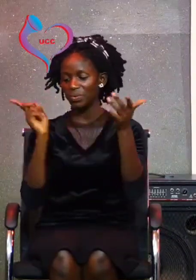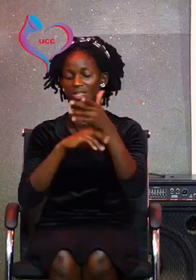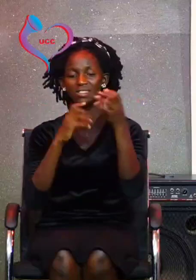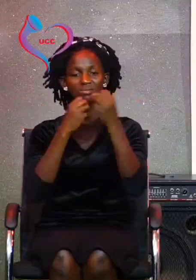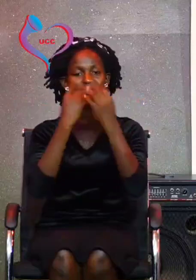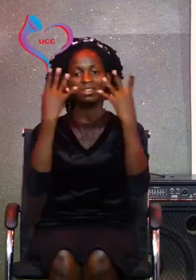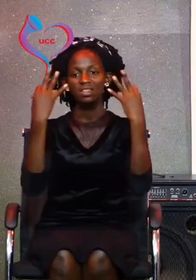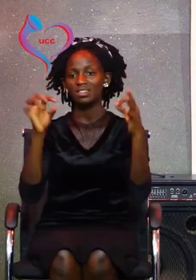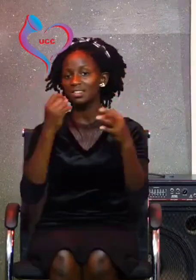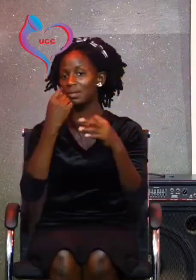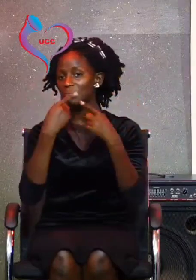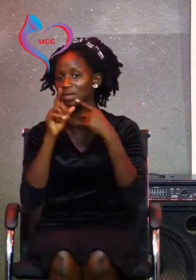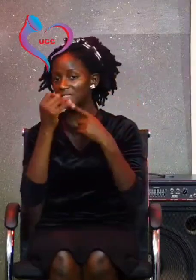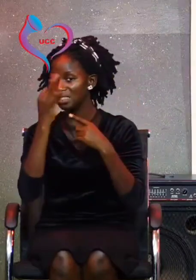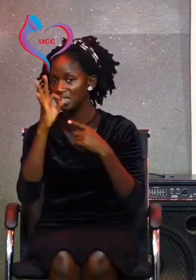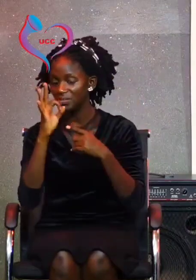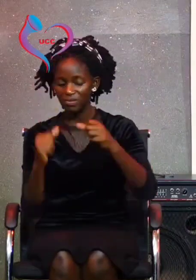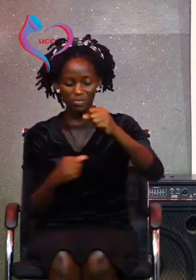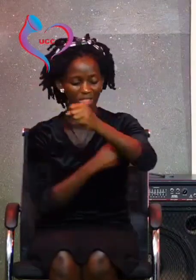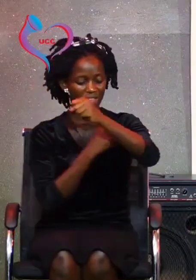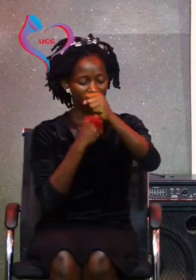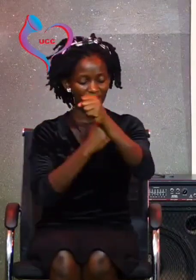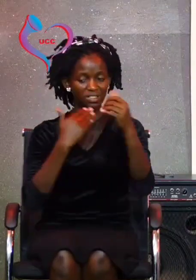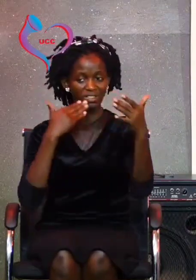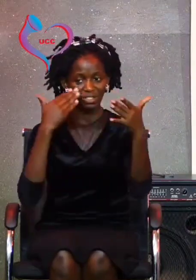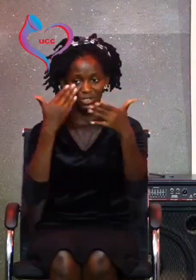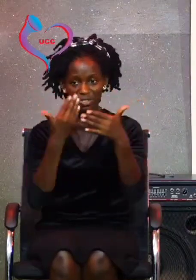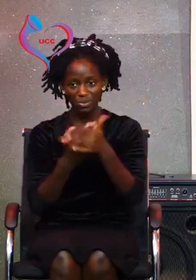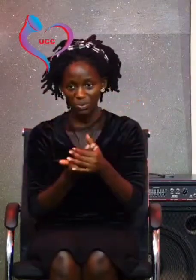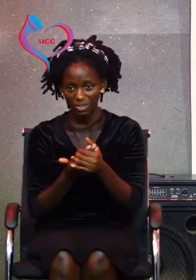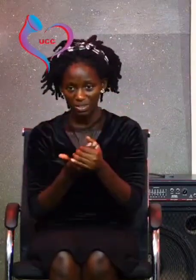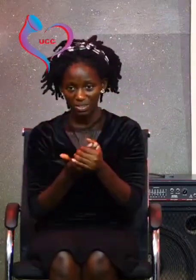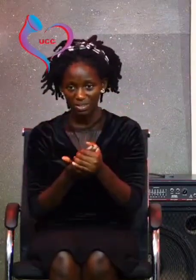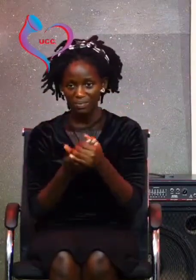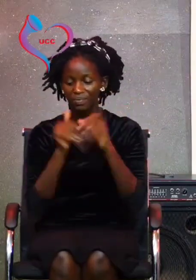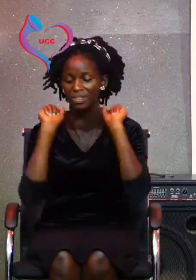naye bw'obanga omusingi ogutereezezza ate kinaaba kirungi